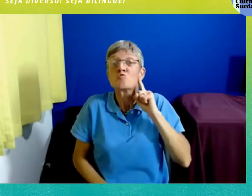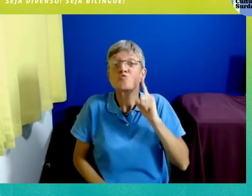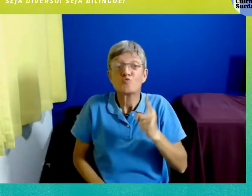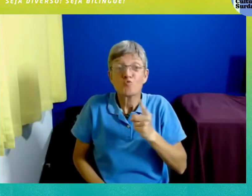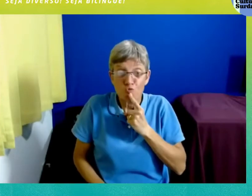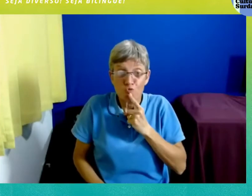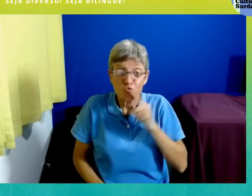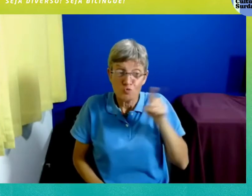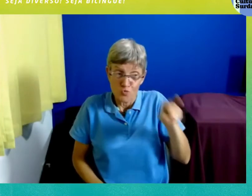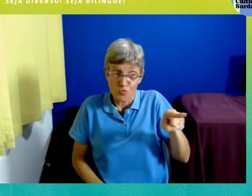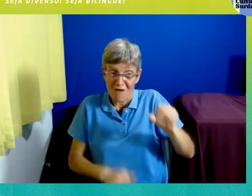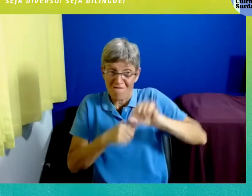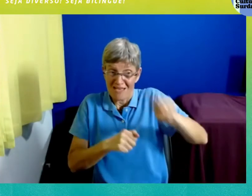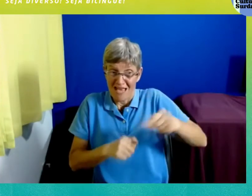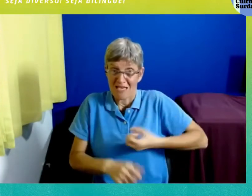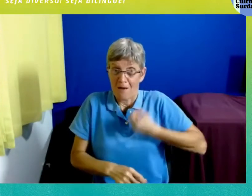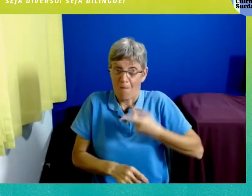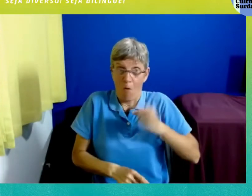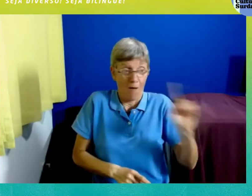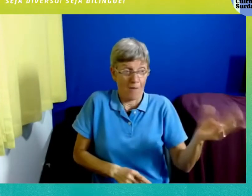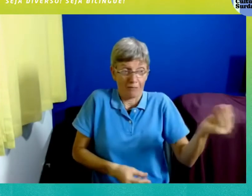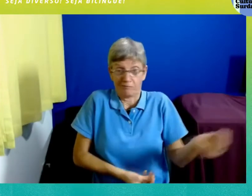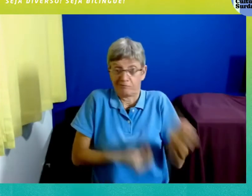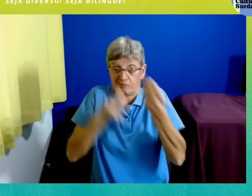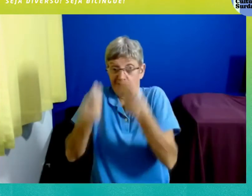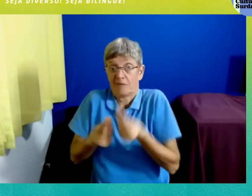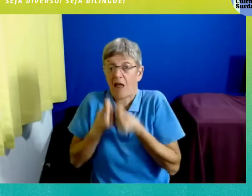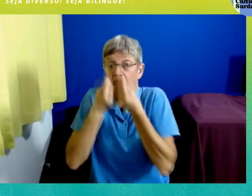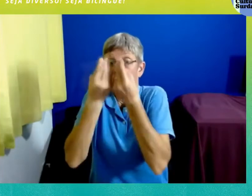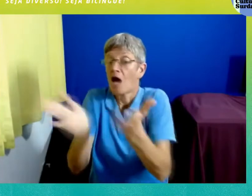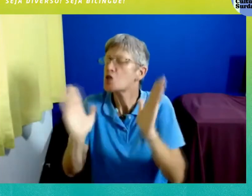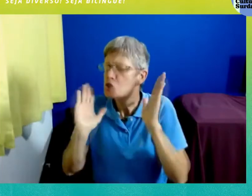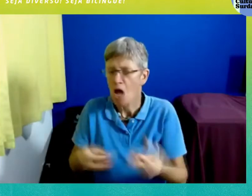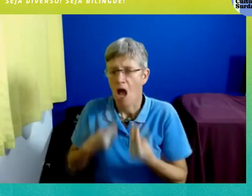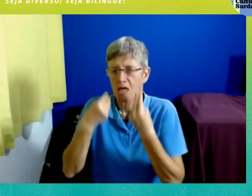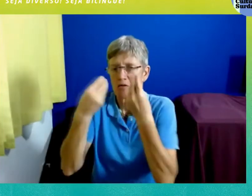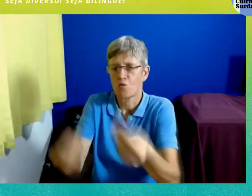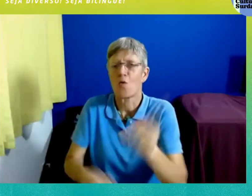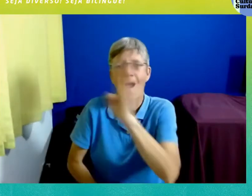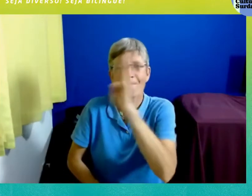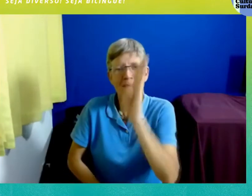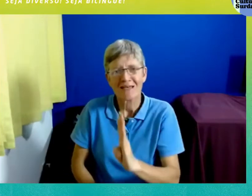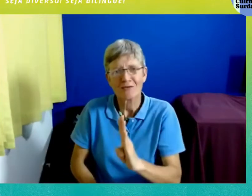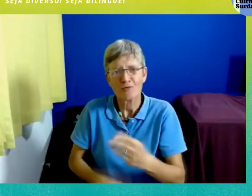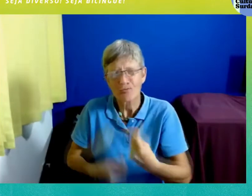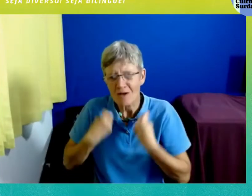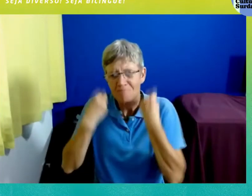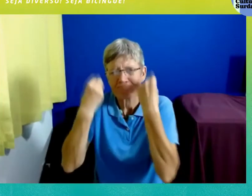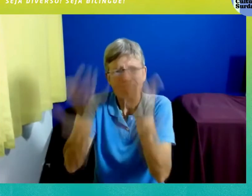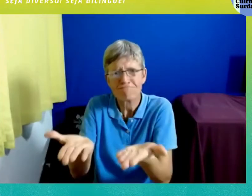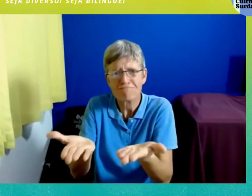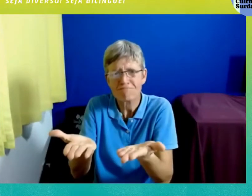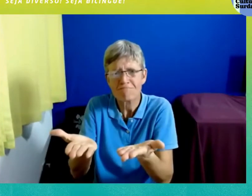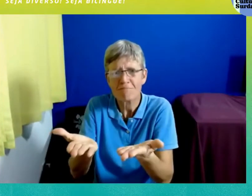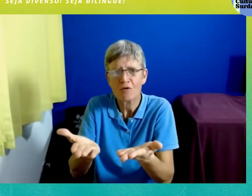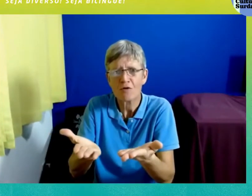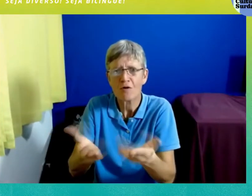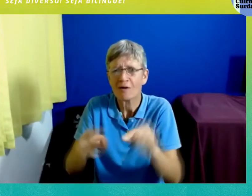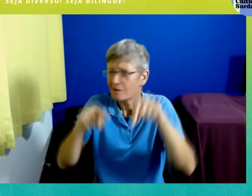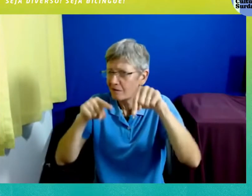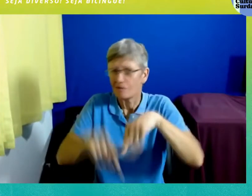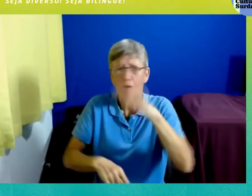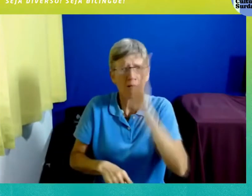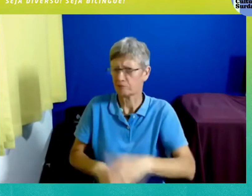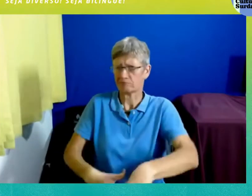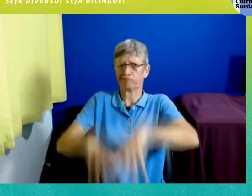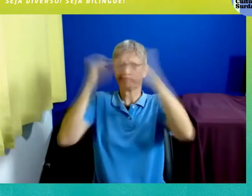se pegar, o surdo vai entender. E dar esse poema para o surdo, já diretamente aqui no surdo